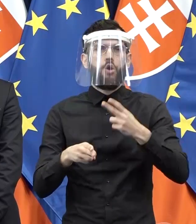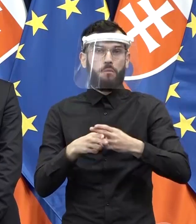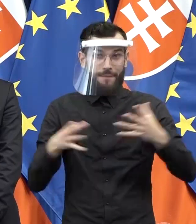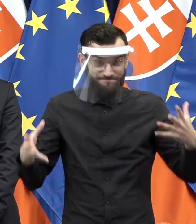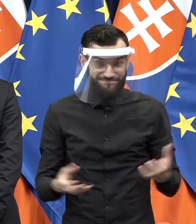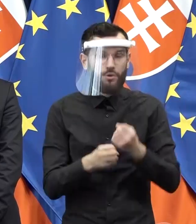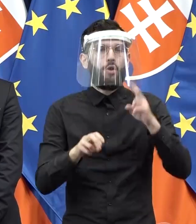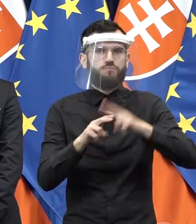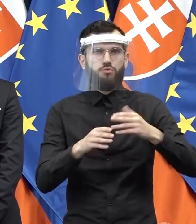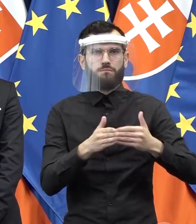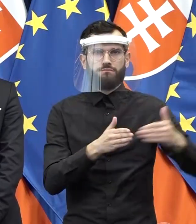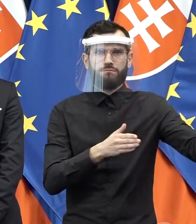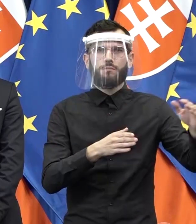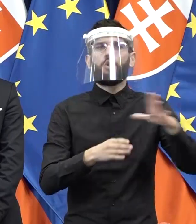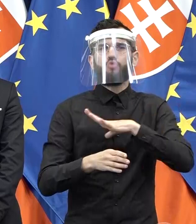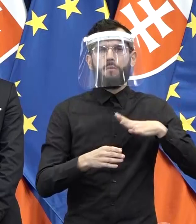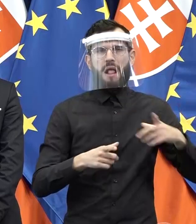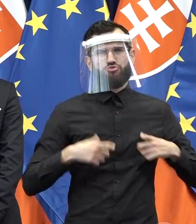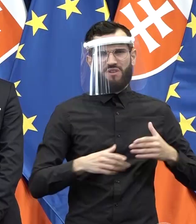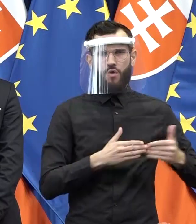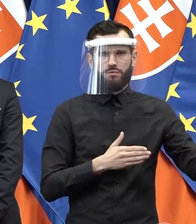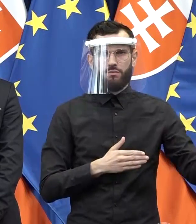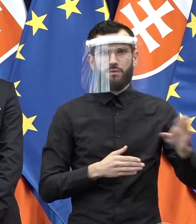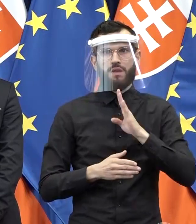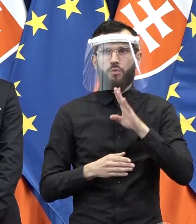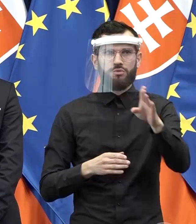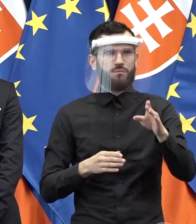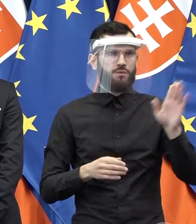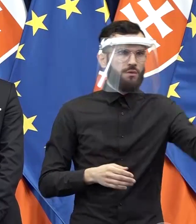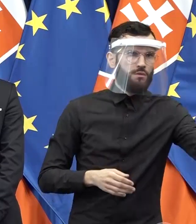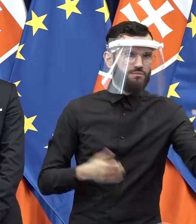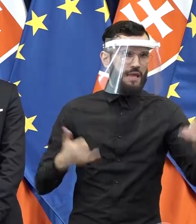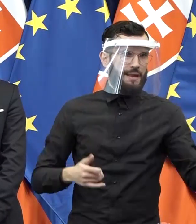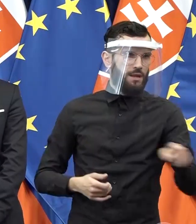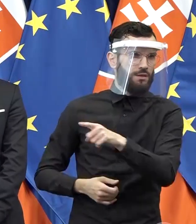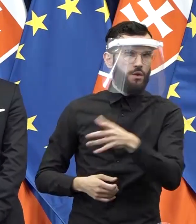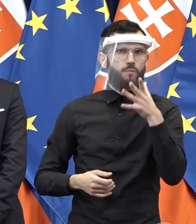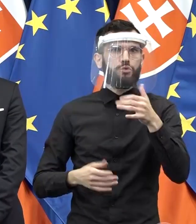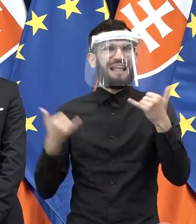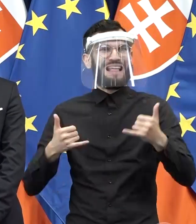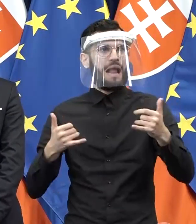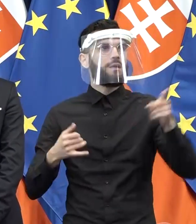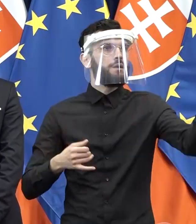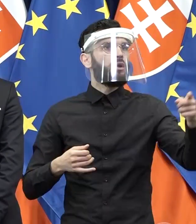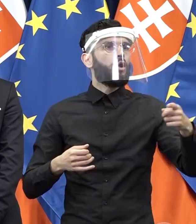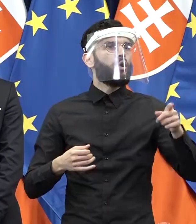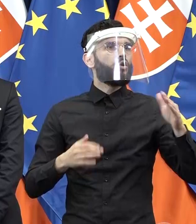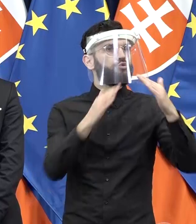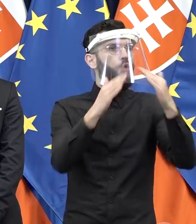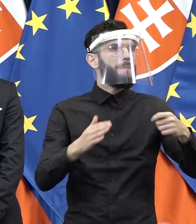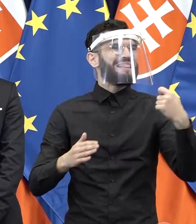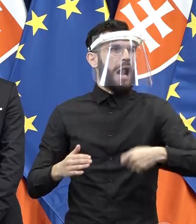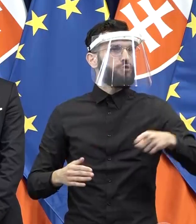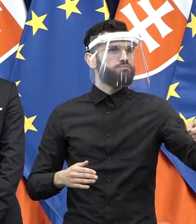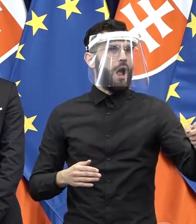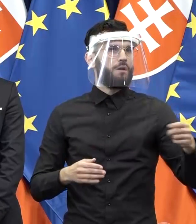potom môže bežať ten štandardný život. Nemôžeme ľudí stresovať, že teraz bude niekde dražba na jeho dom, on sa nebude môcť